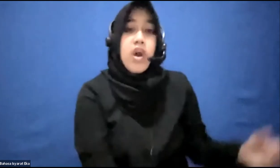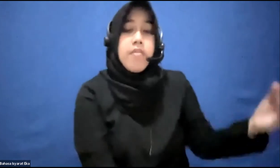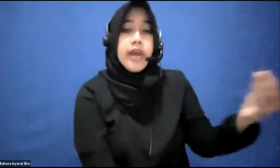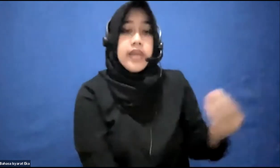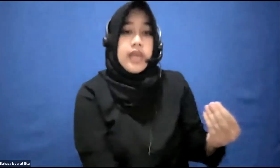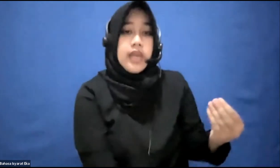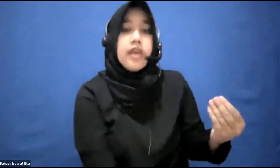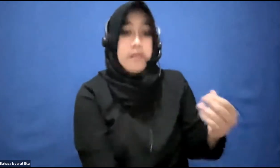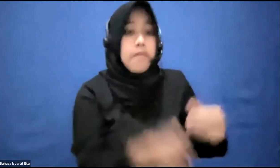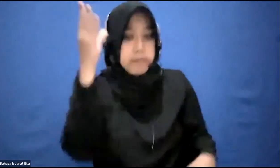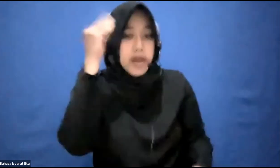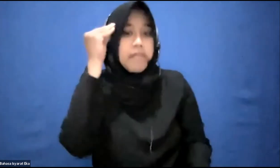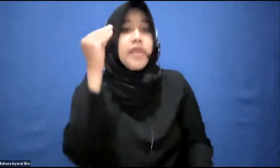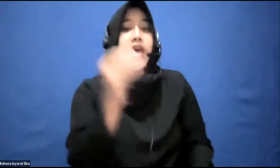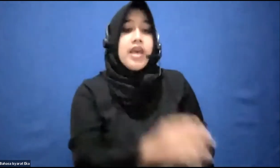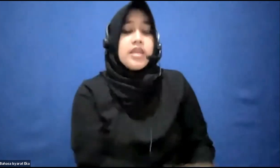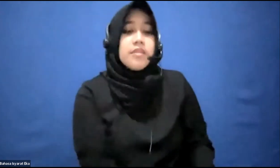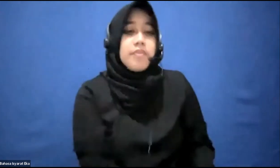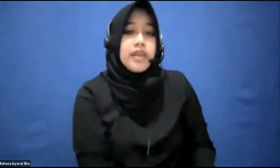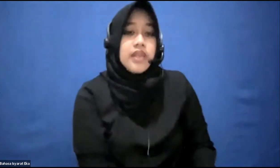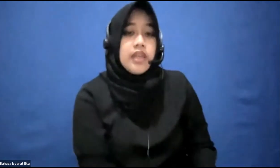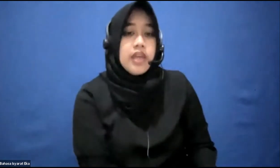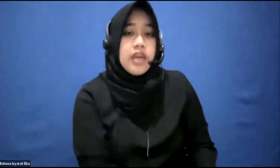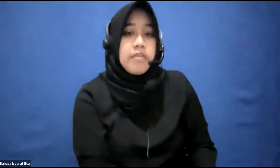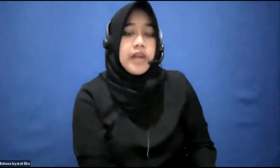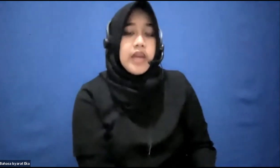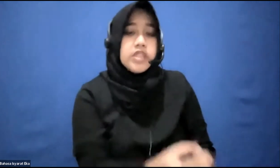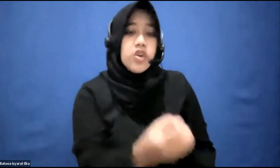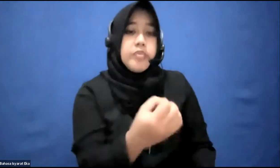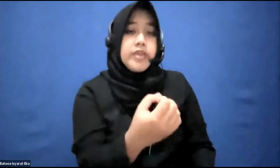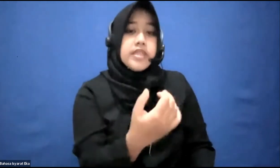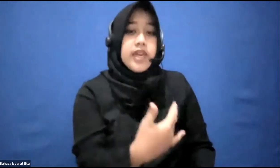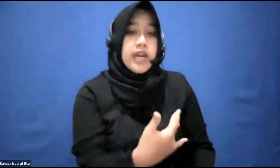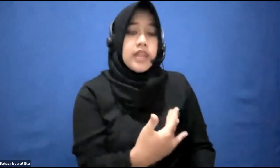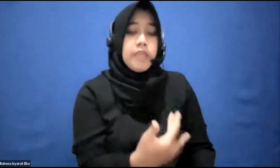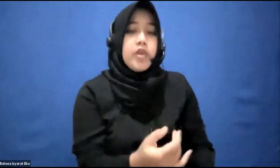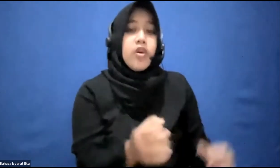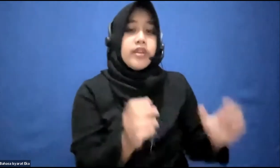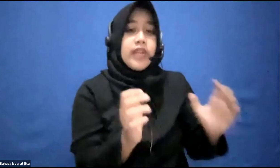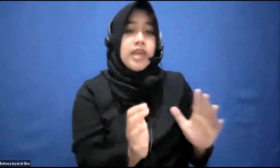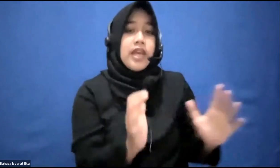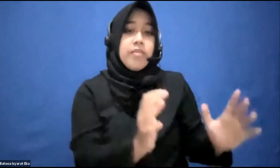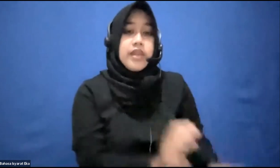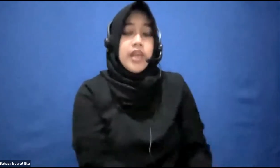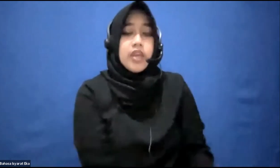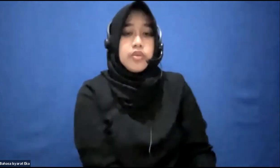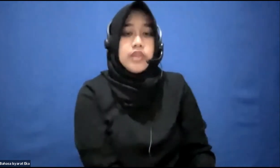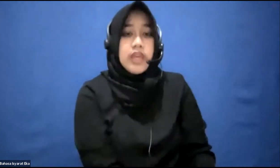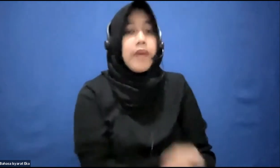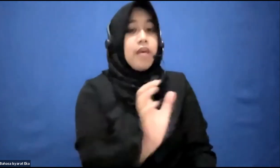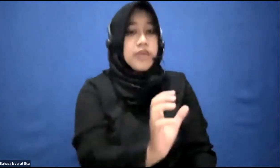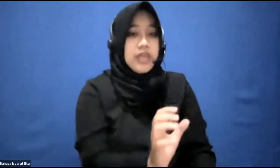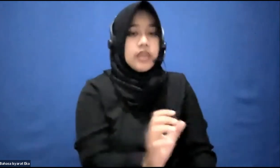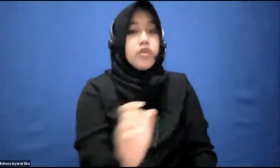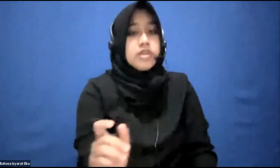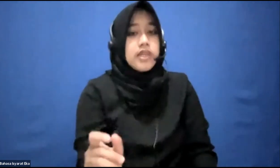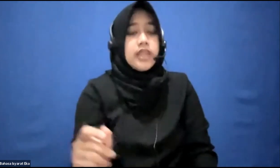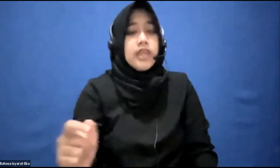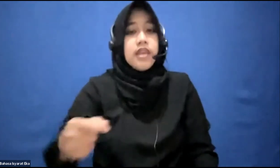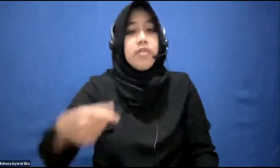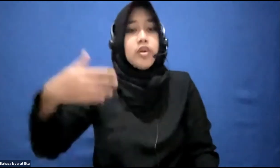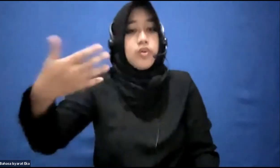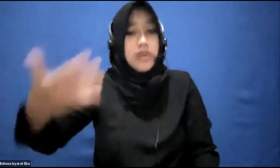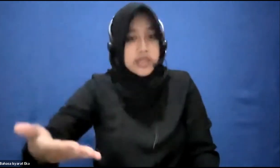ketika jawabannya paham. Seperti mereka jawabnya sederhana tapi konteks kalimatnya itu saya paham nih.